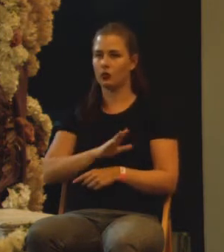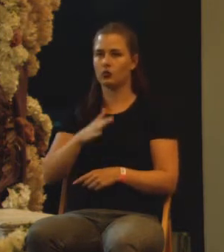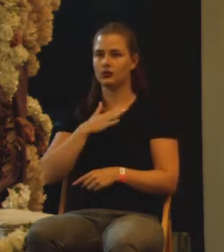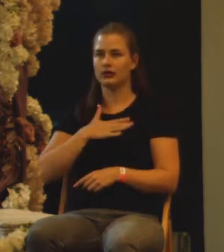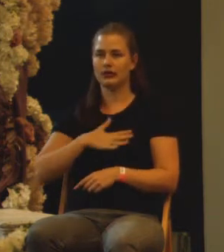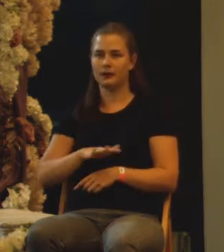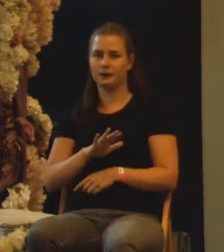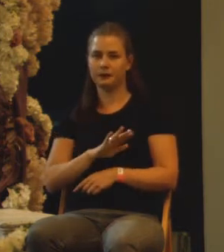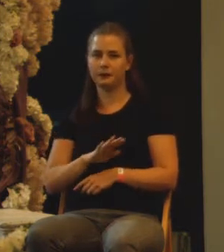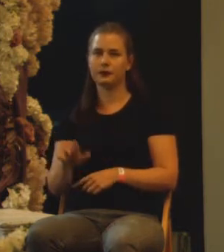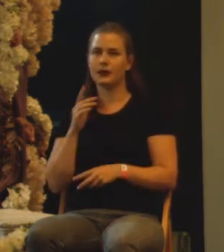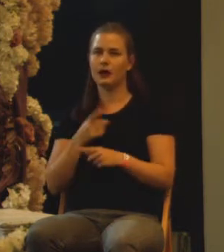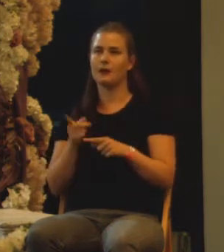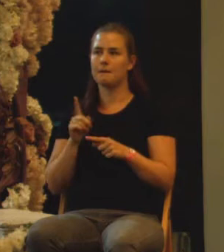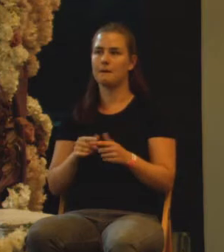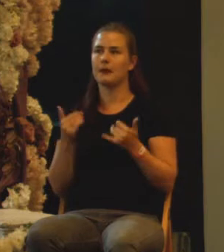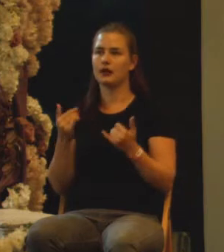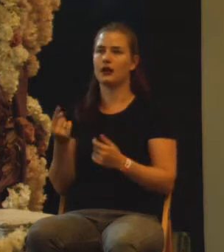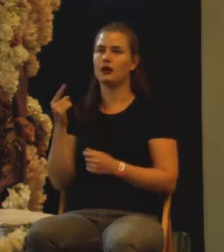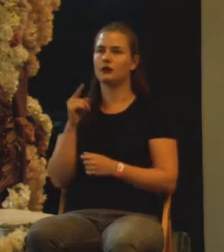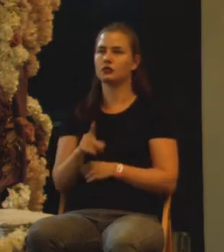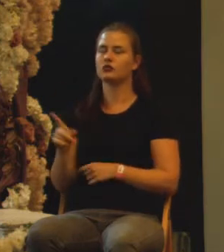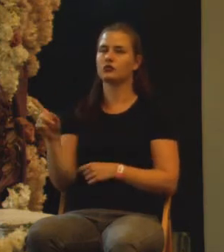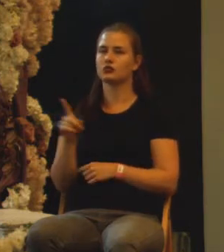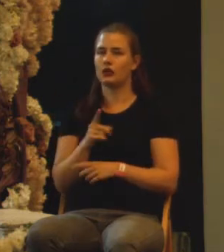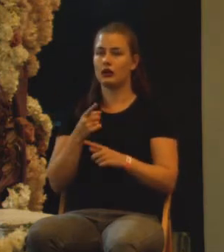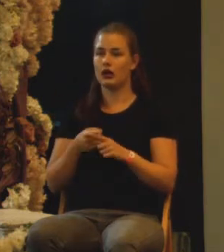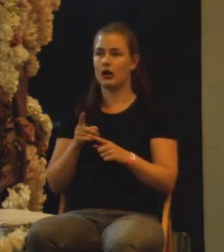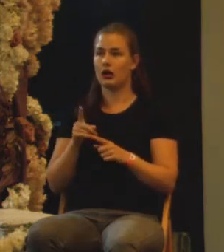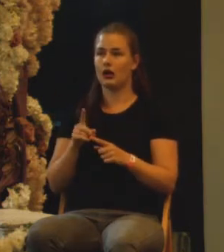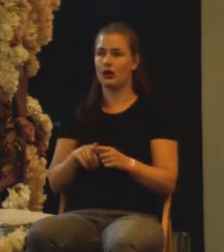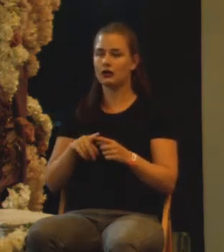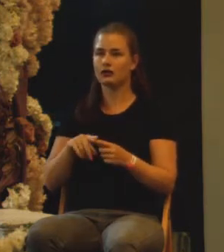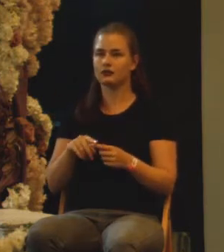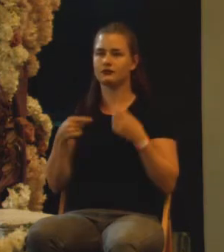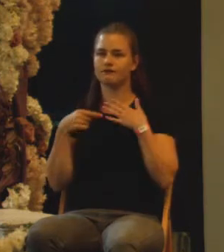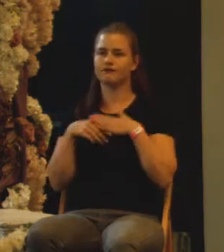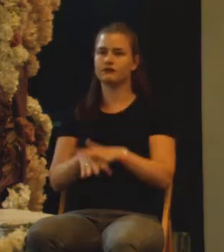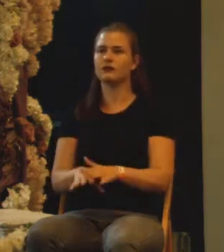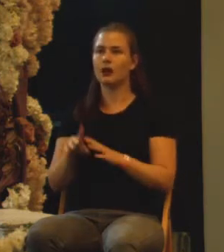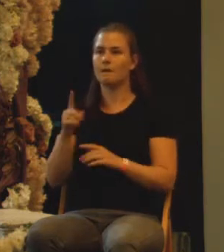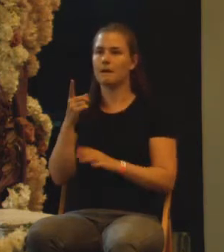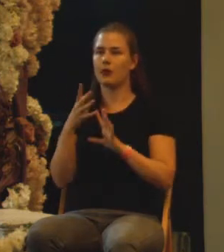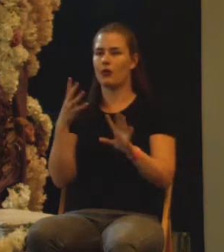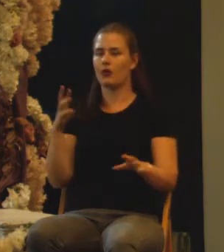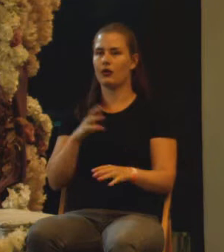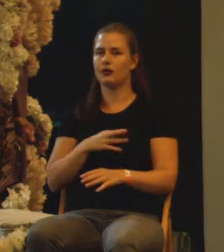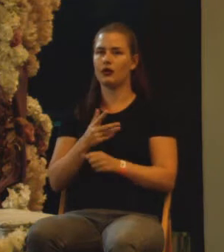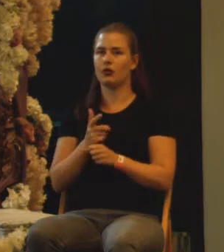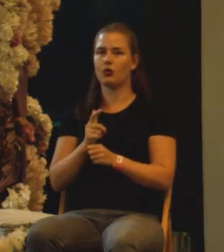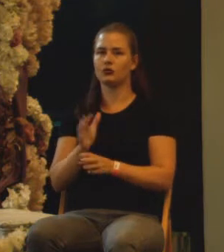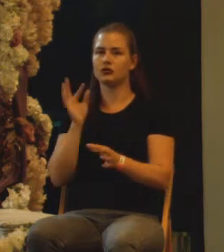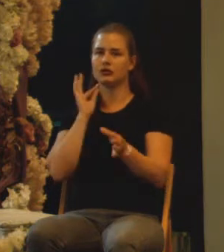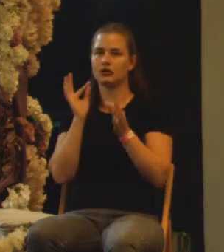неприятно. Поэтому для того, чтобы это элиминировать, в первую очередь, я сильно